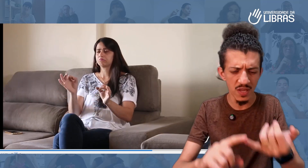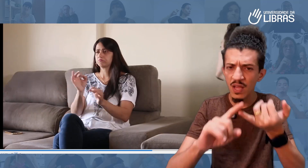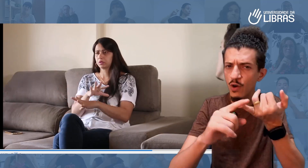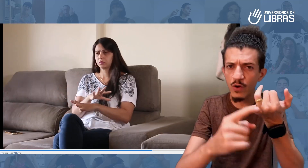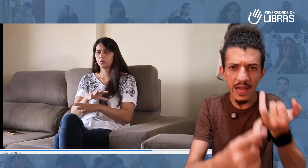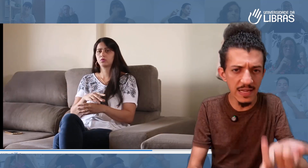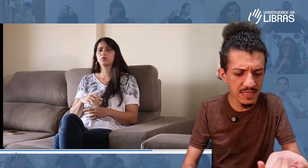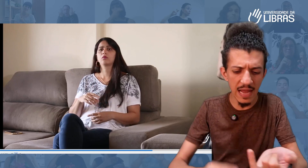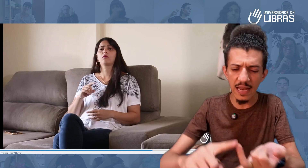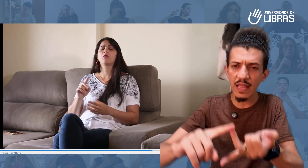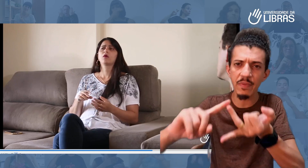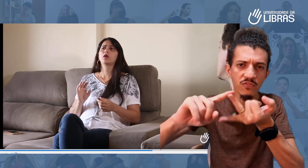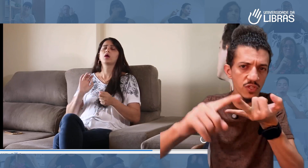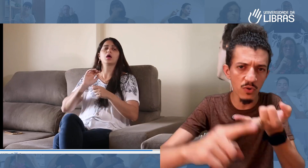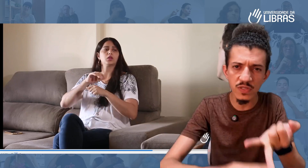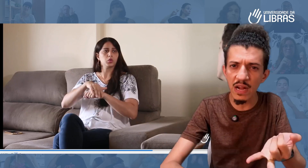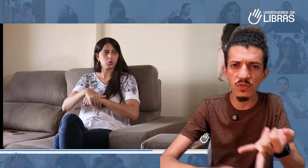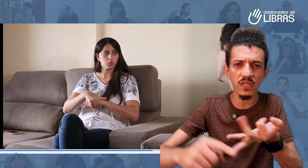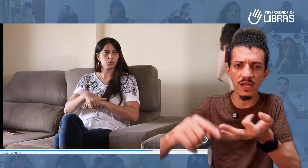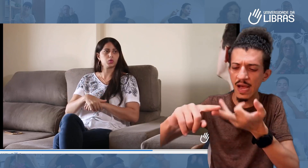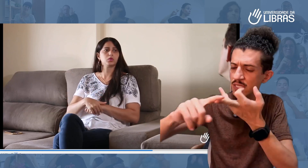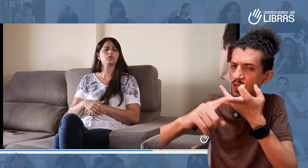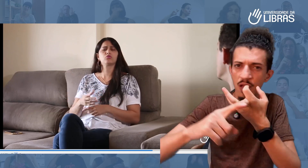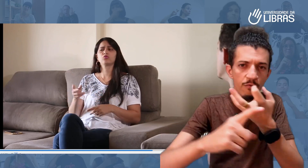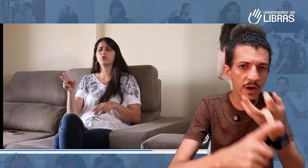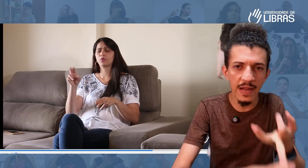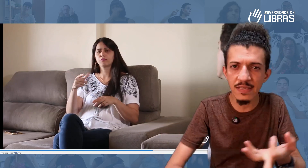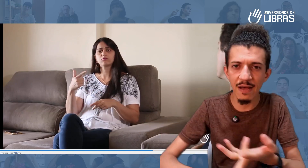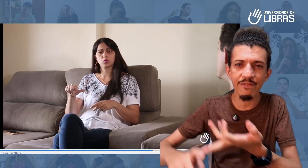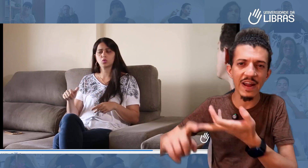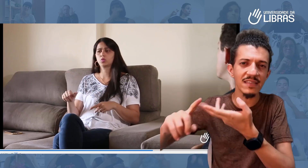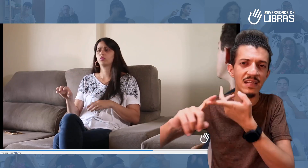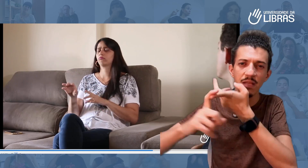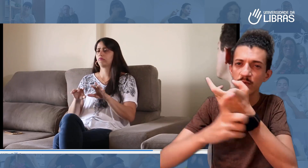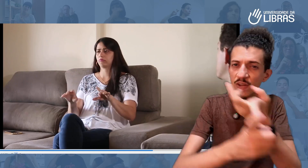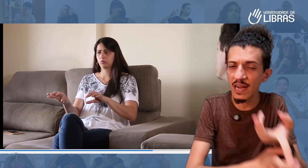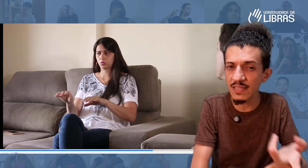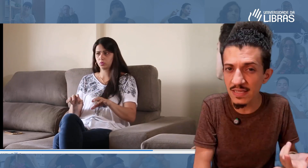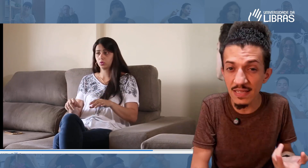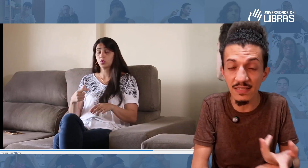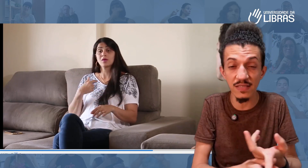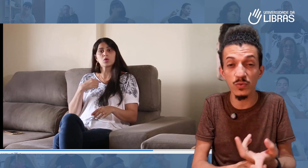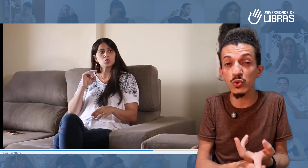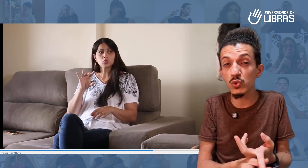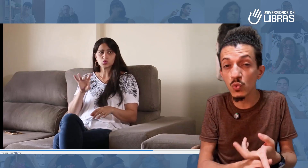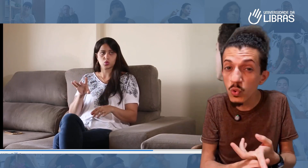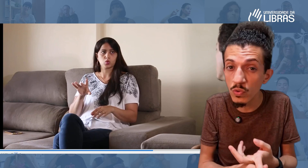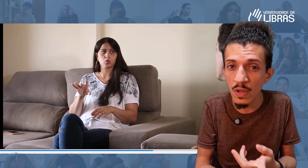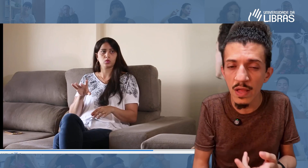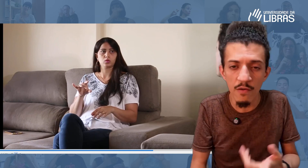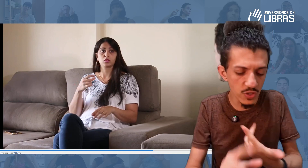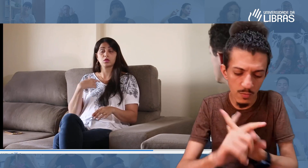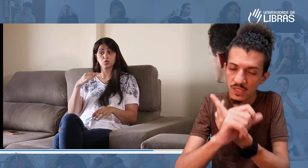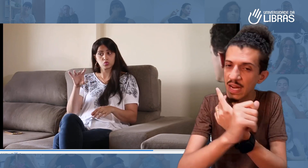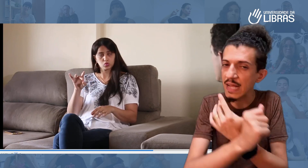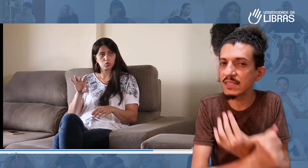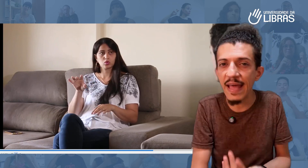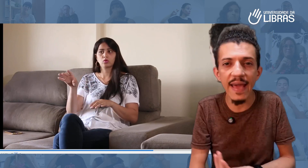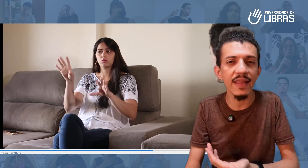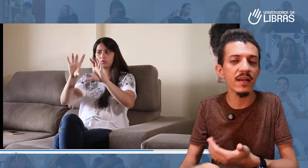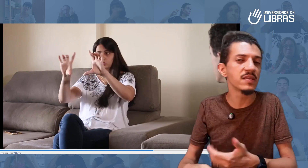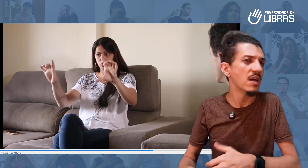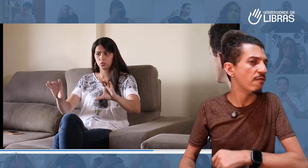passo. Eu vou analisar Libras, vou te mostrar os sinais, vou analisar frases em Libras, vou analisar a sinalização de surdo, vou te mostrar